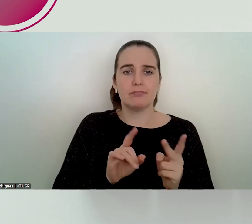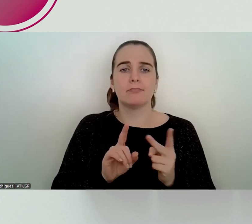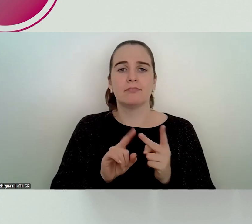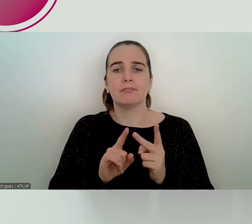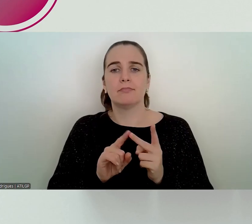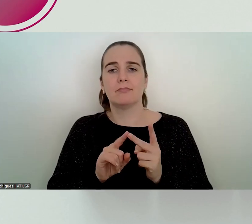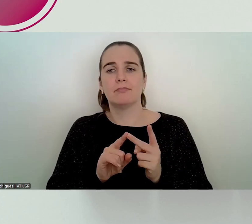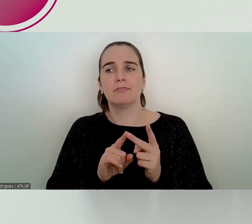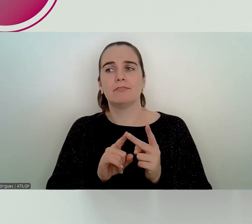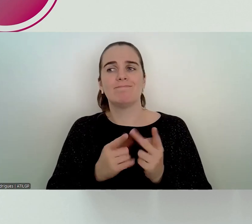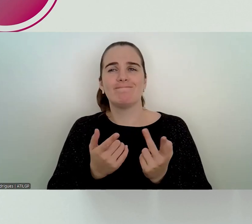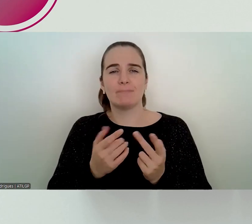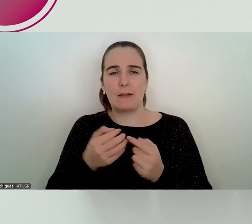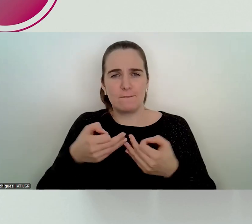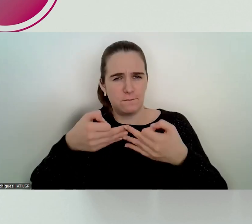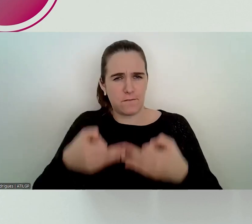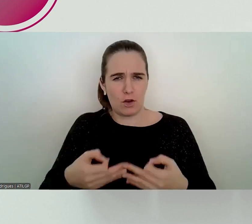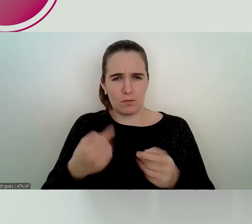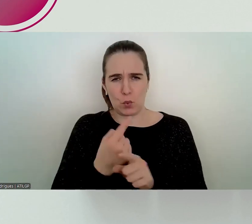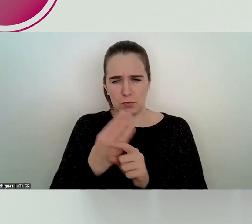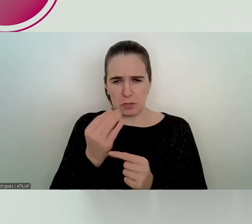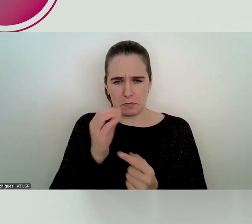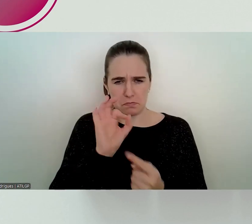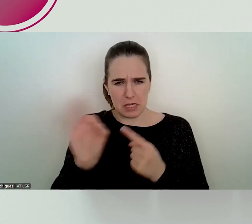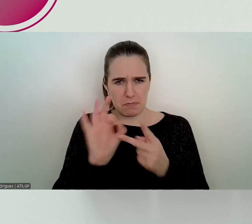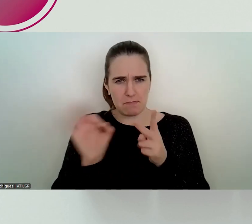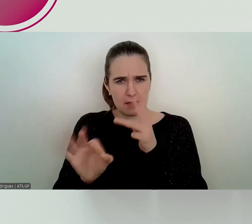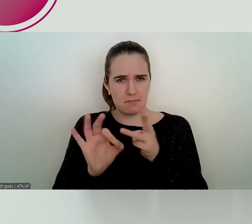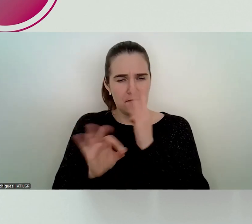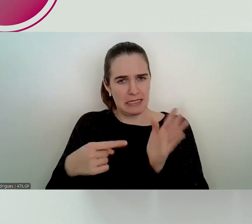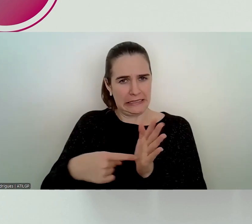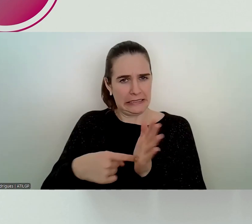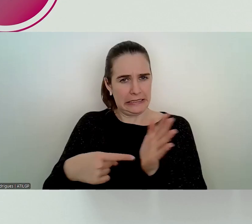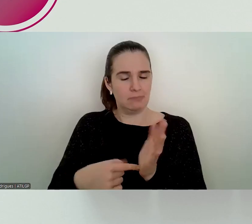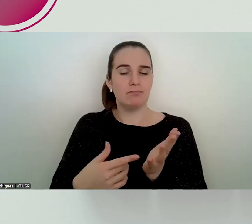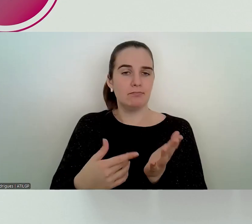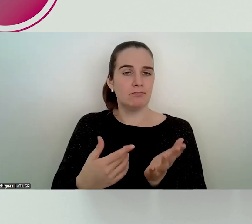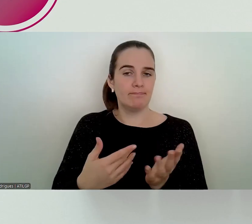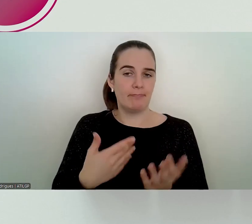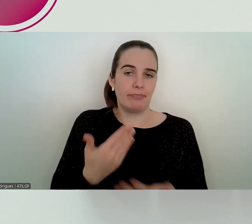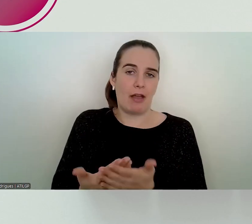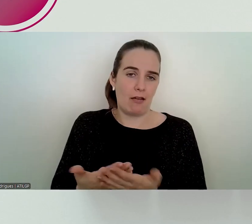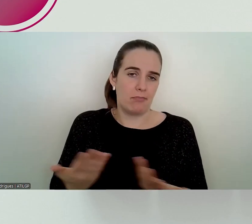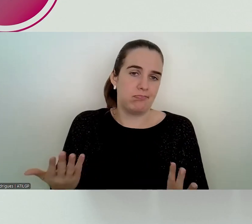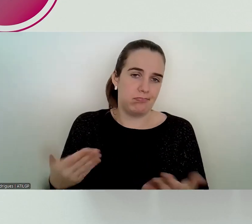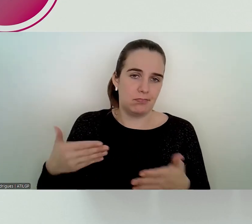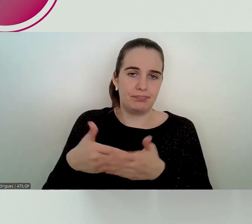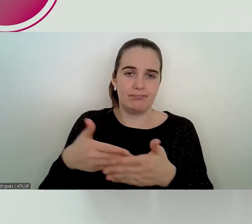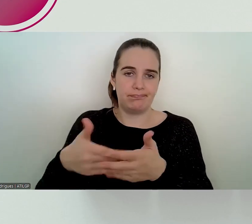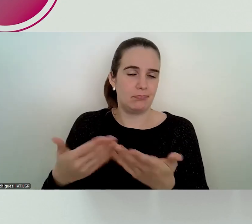e apego às questões formais de forma muito acérrima, que são um obstáculo à